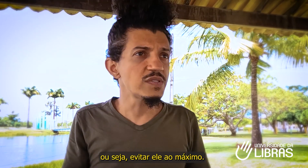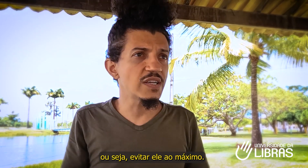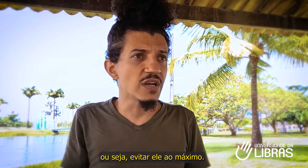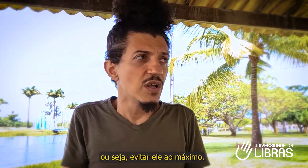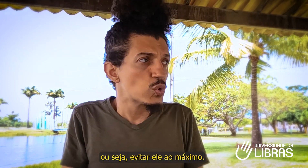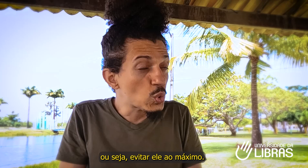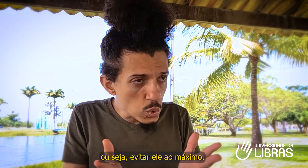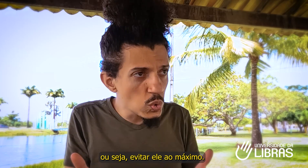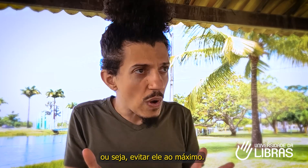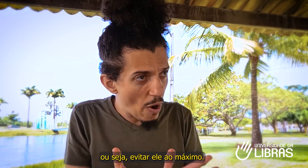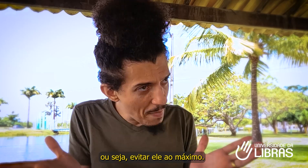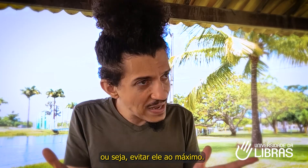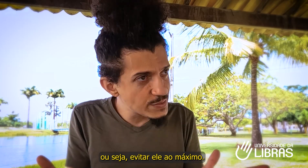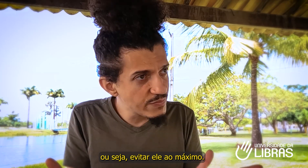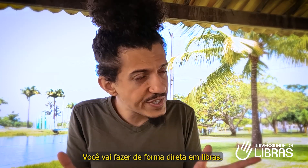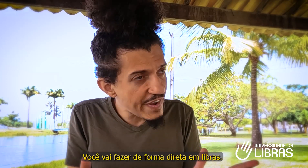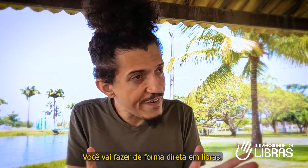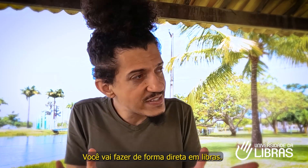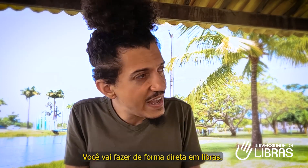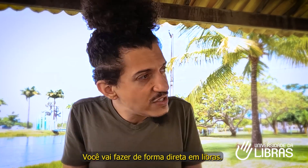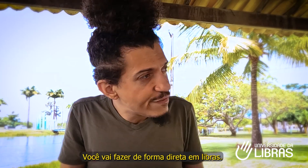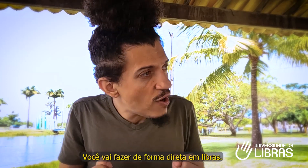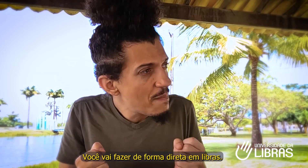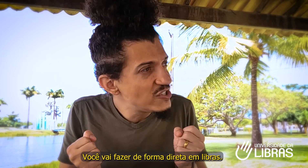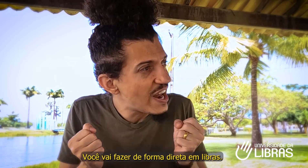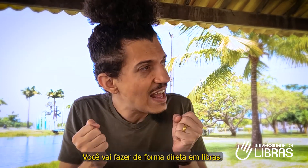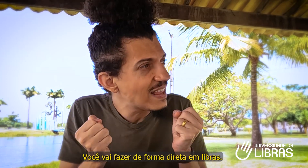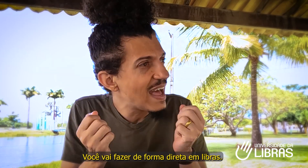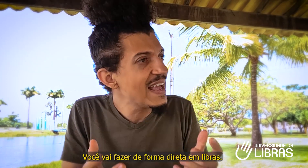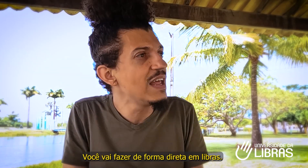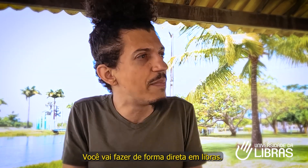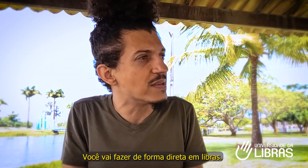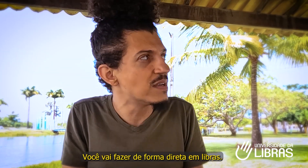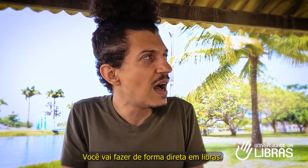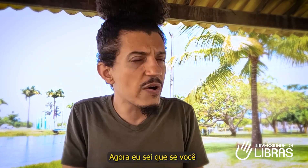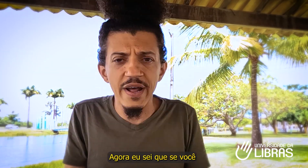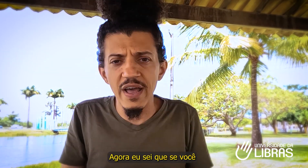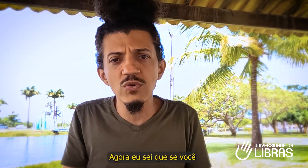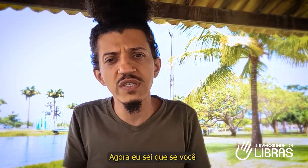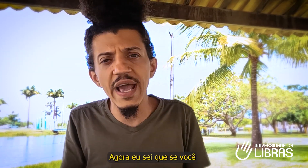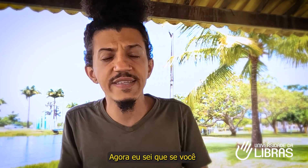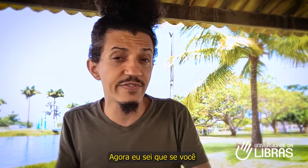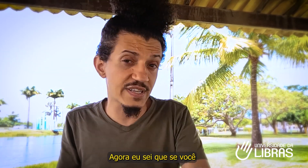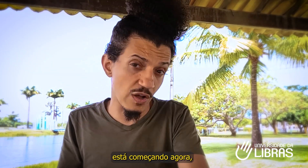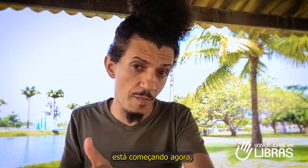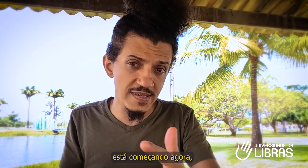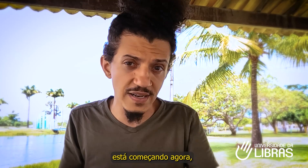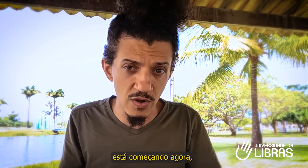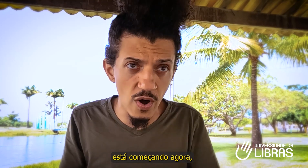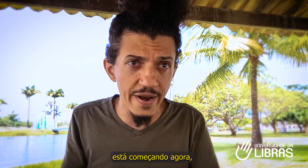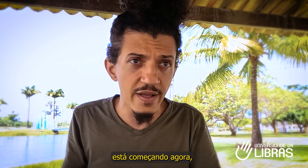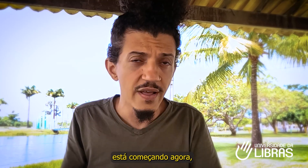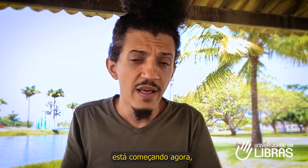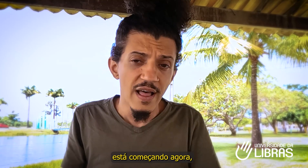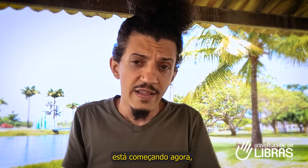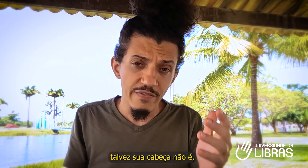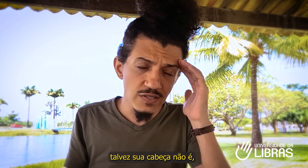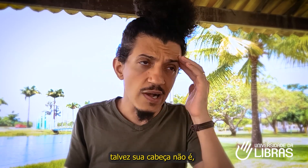seja, tudo ao máximo você vai fazer de forma direta em Libras. Agora, eu sei que se você está começando agora, talvez a sua